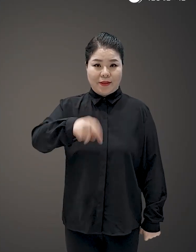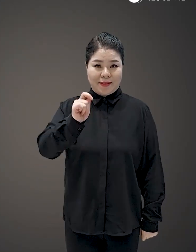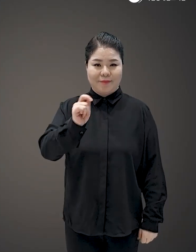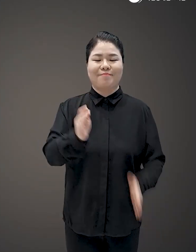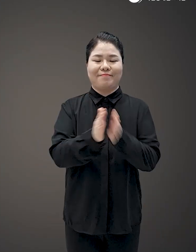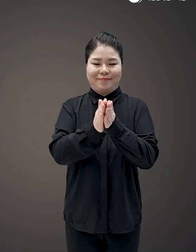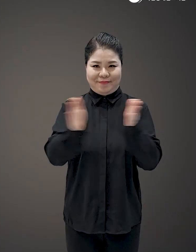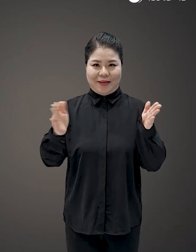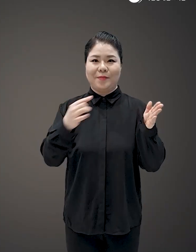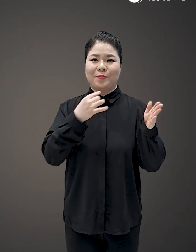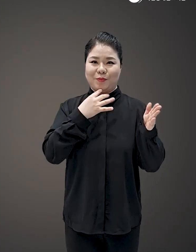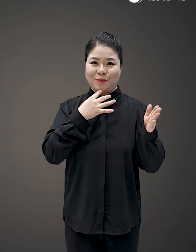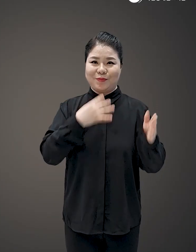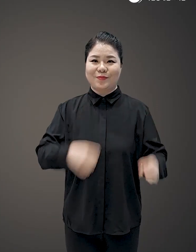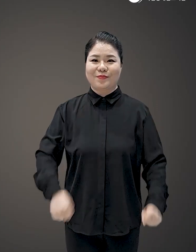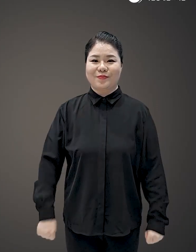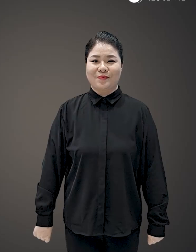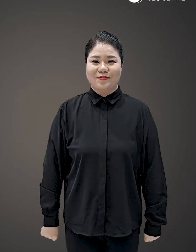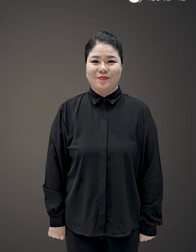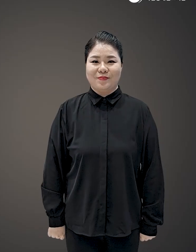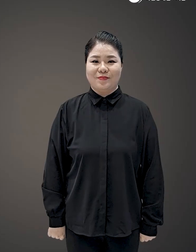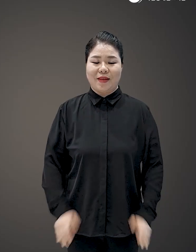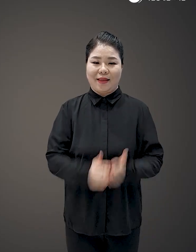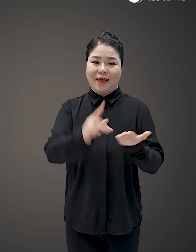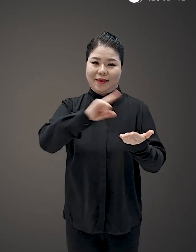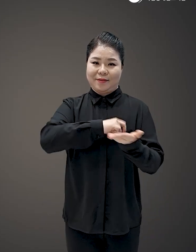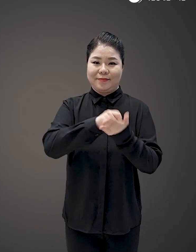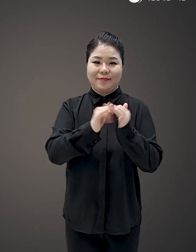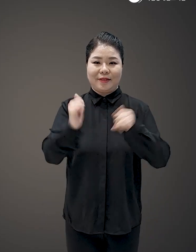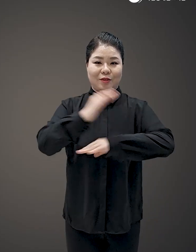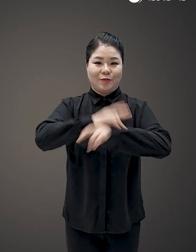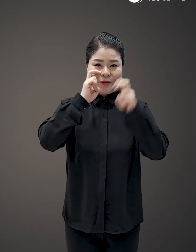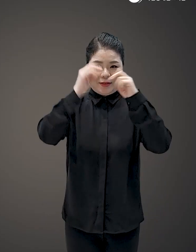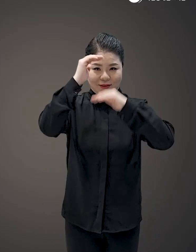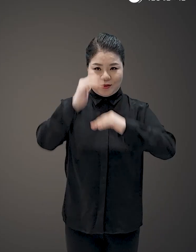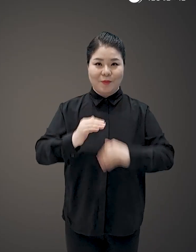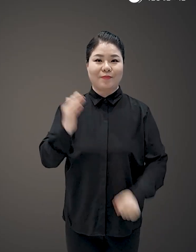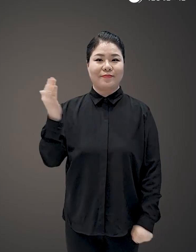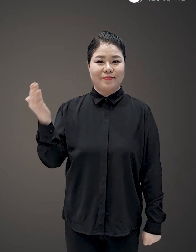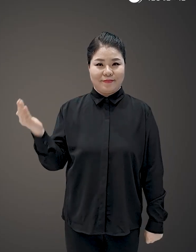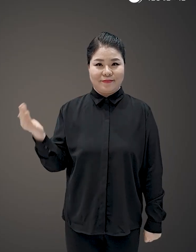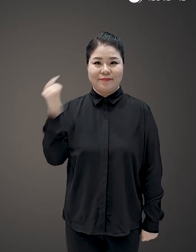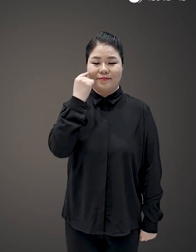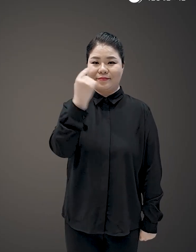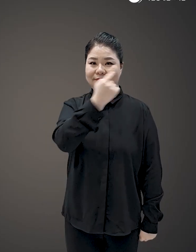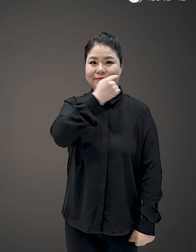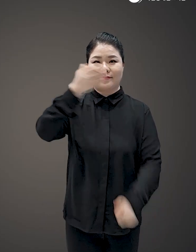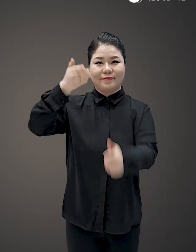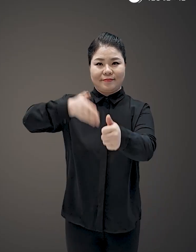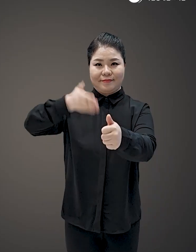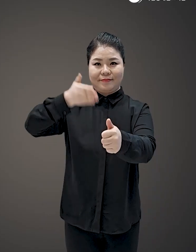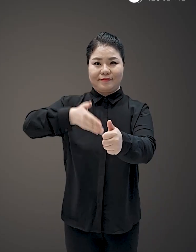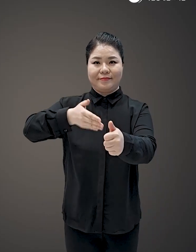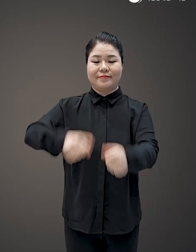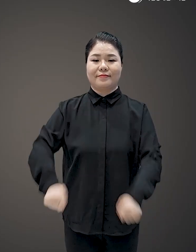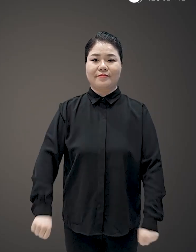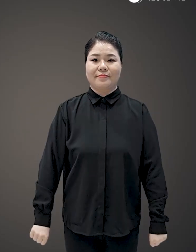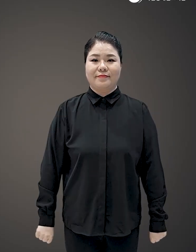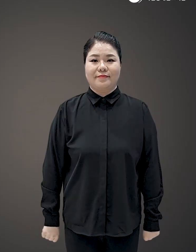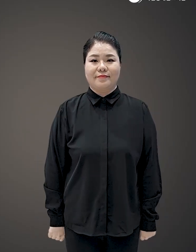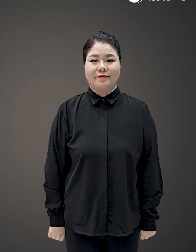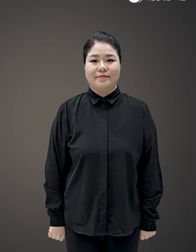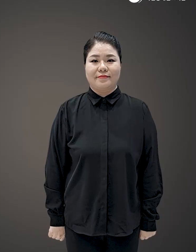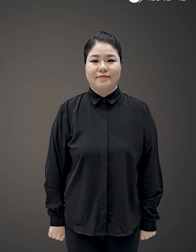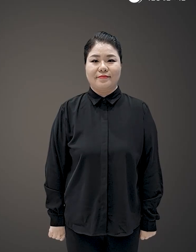챗GPT는 시작일 뿐이다. 도서명 AI 이후의 세계. 저자 헨리 A. 키신저, 에릭 슈밋,